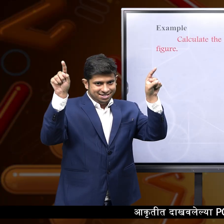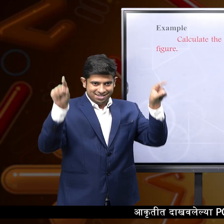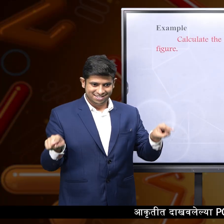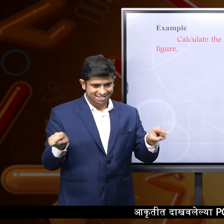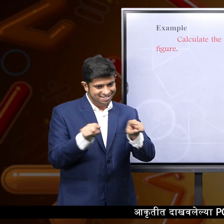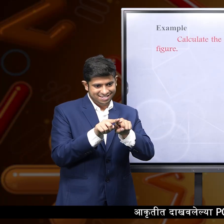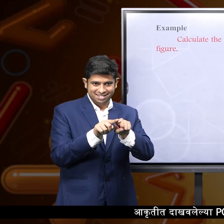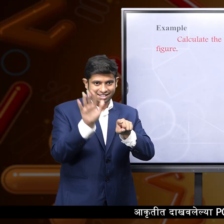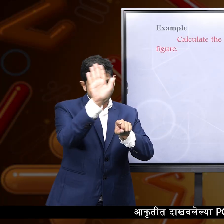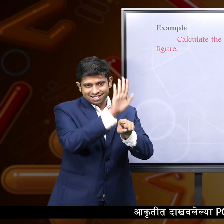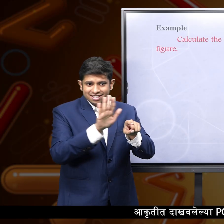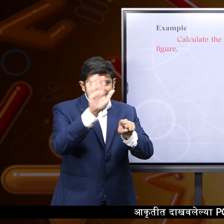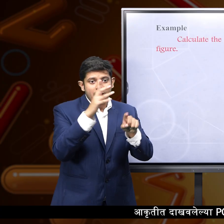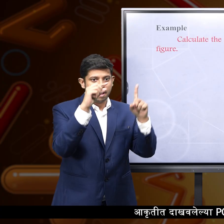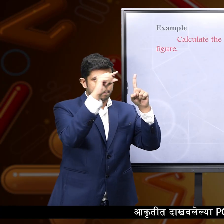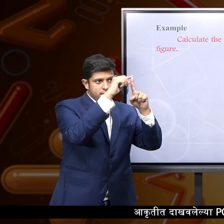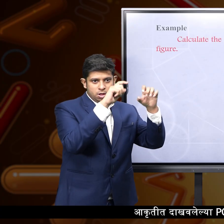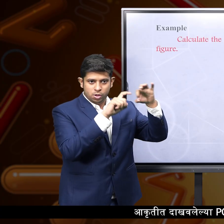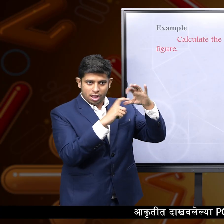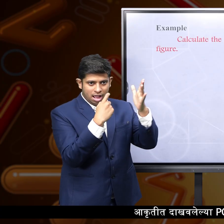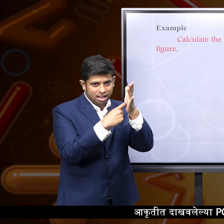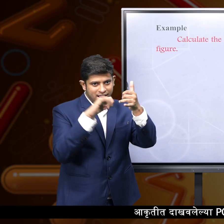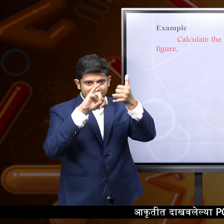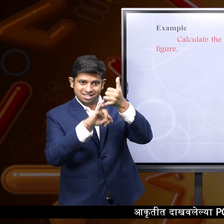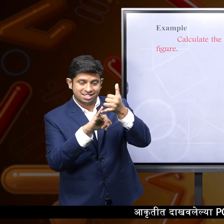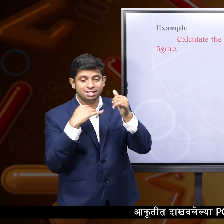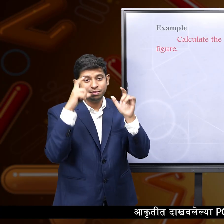आकृतीत दाखवलेल्या PQRS चतुर्भुजाचे क्षेत्रफळ काढा.